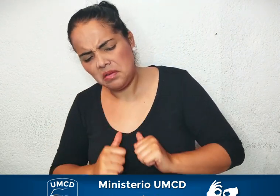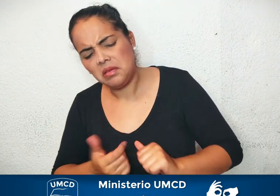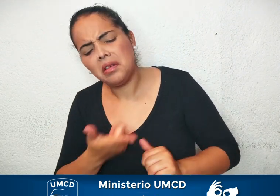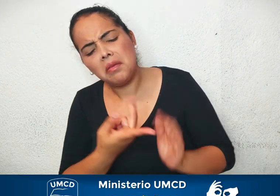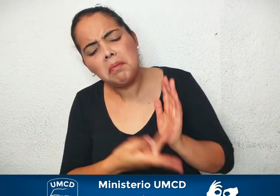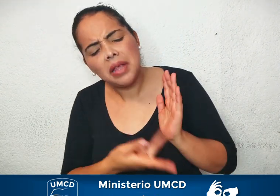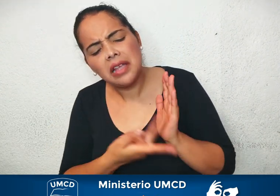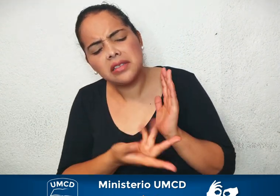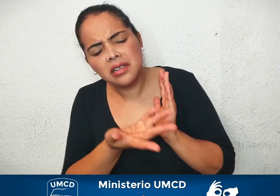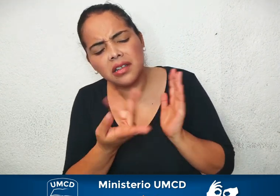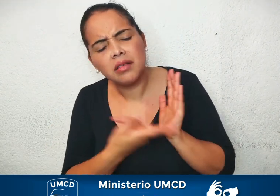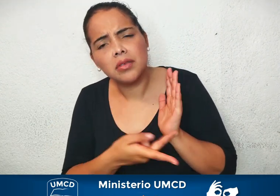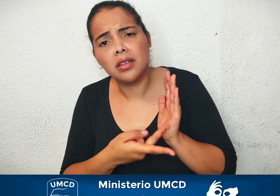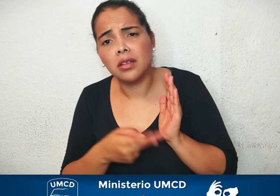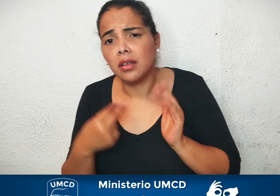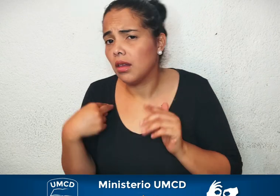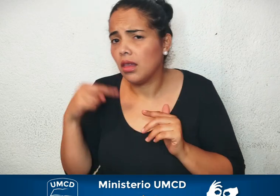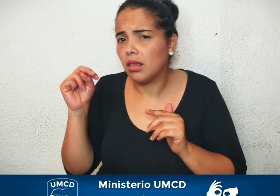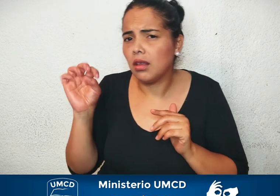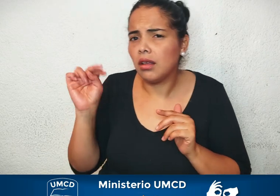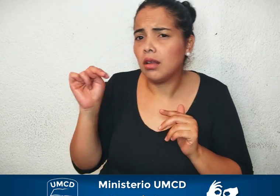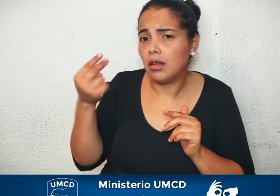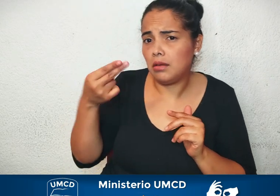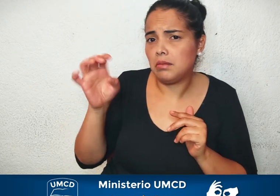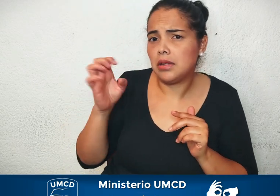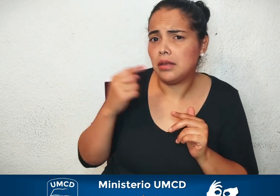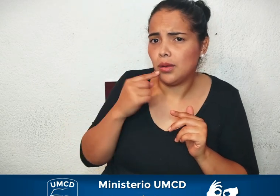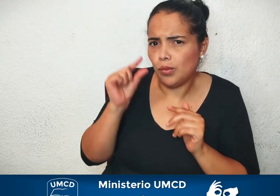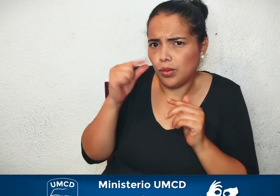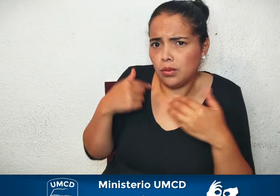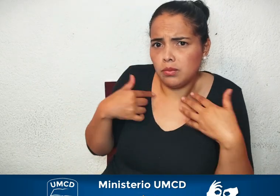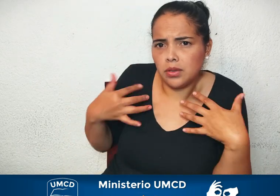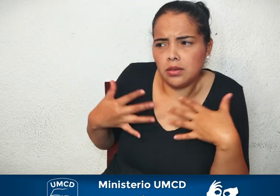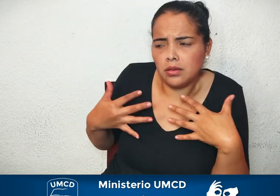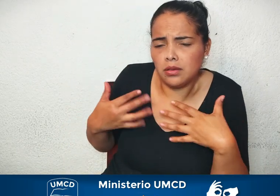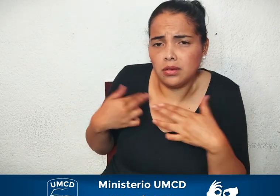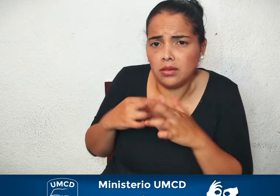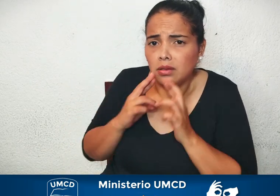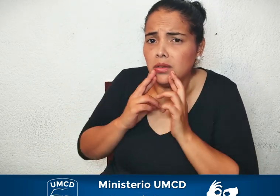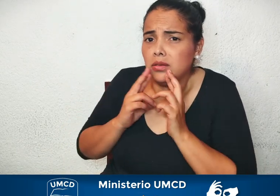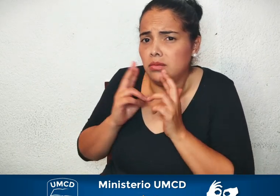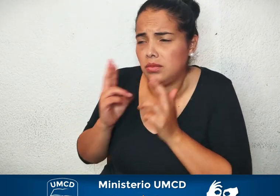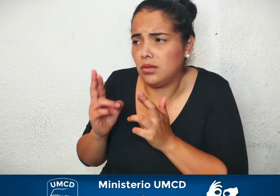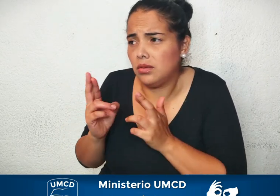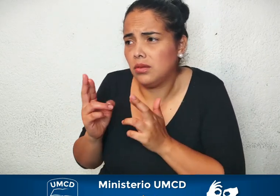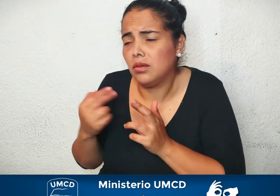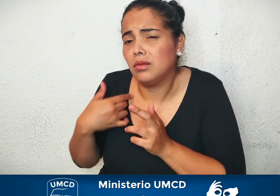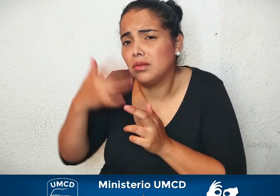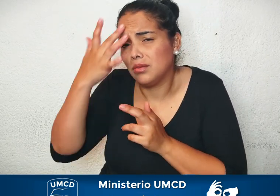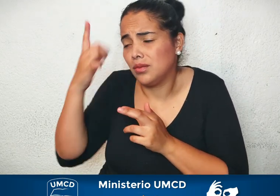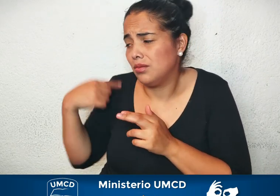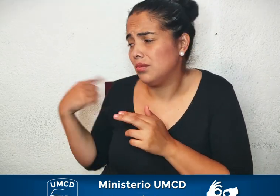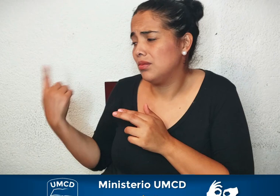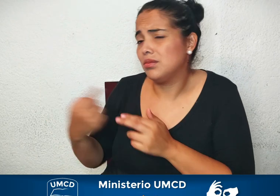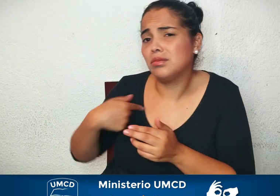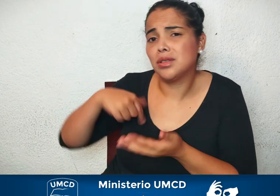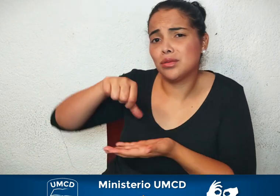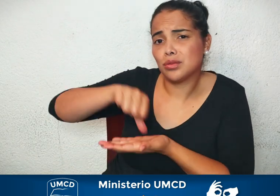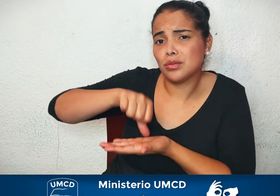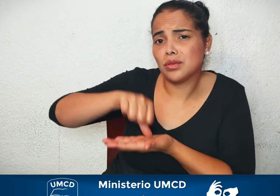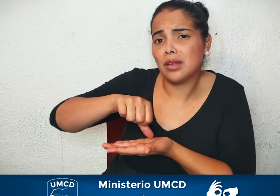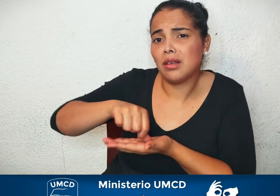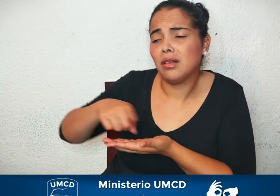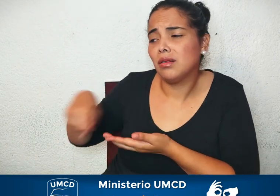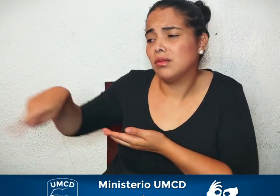Y le pregunta: ¿qué sucede? Y dice que en ese instante Nehemías, con temor, le responde: el pueblo donde